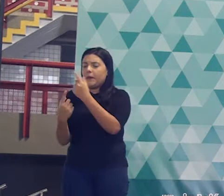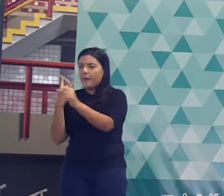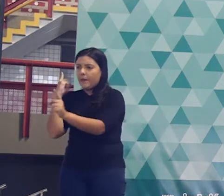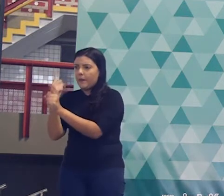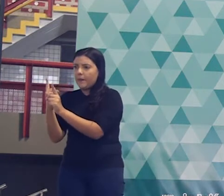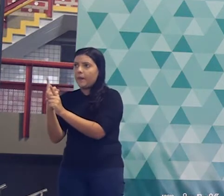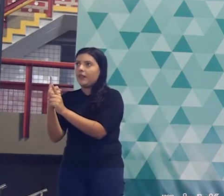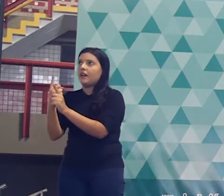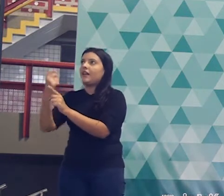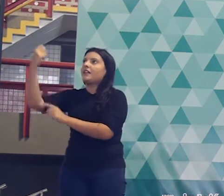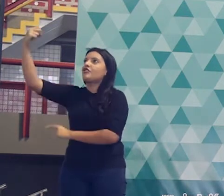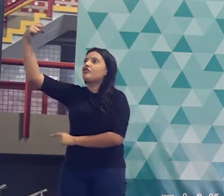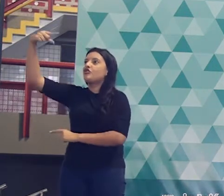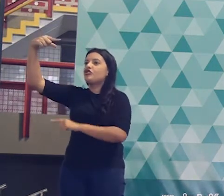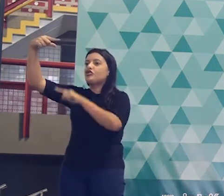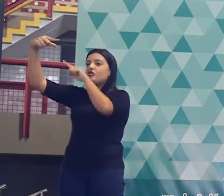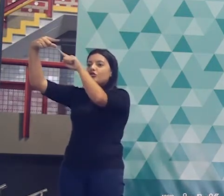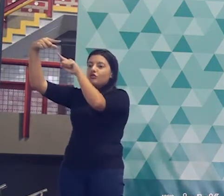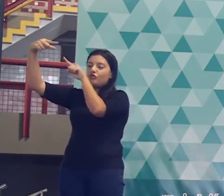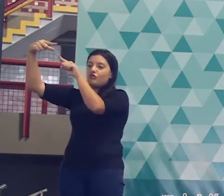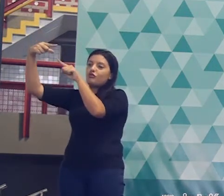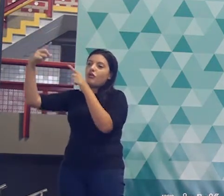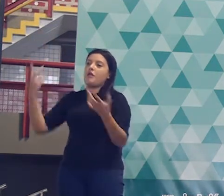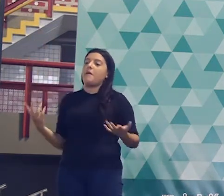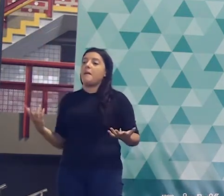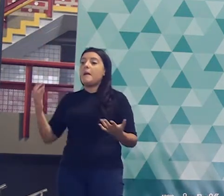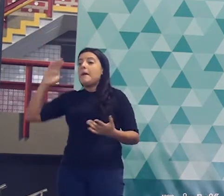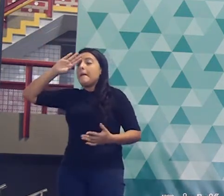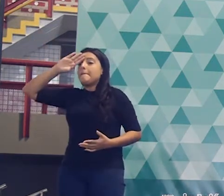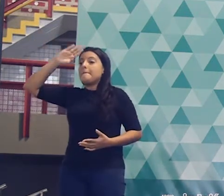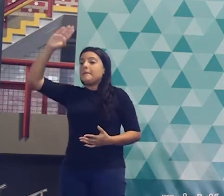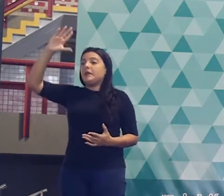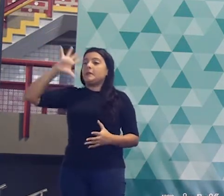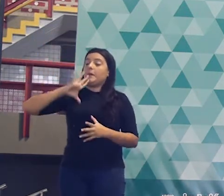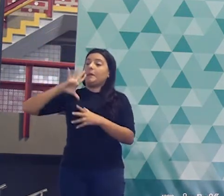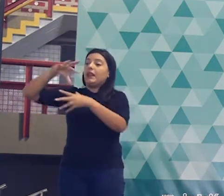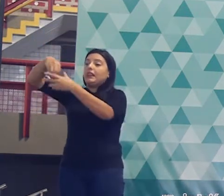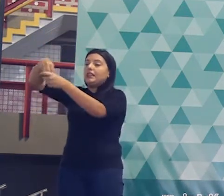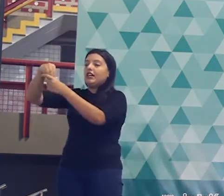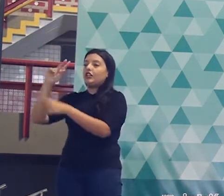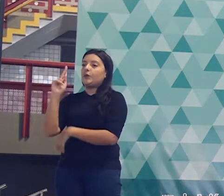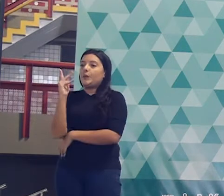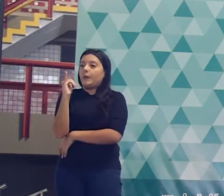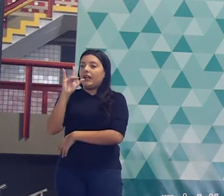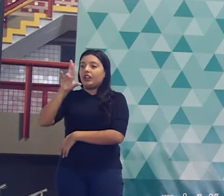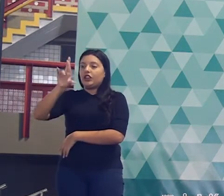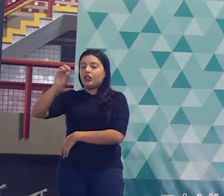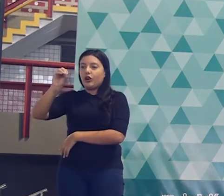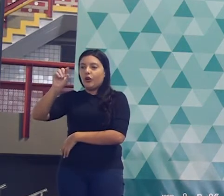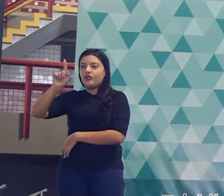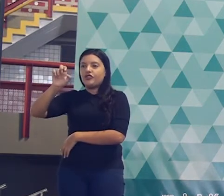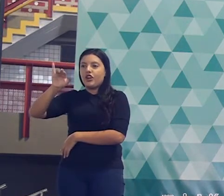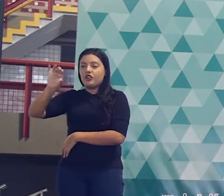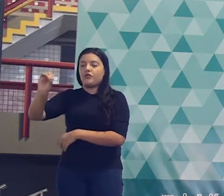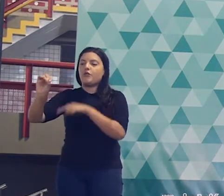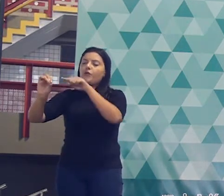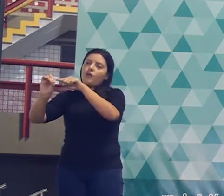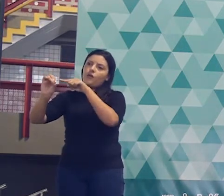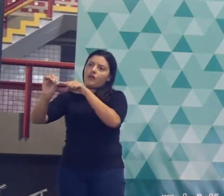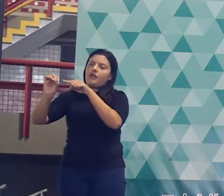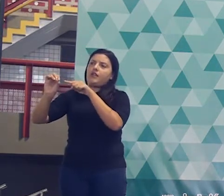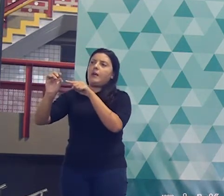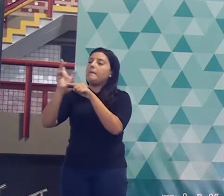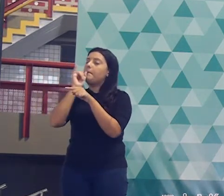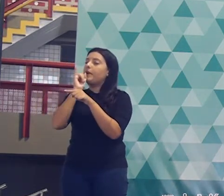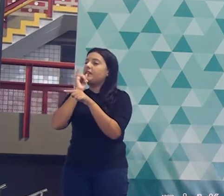No Sol. Principalmente com os átomos de hidrogênio. Geralmente, o que acontece? Você pega dois hidrogênios, esses dois hidrogênios eles